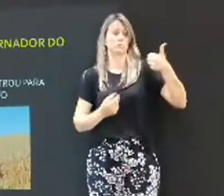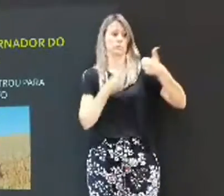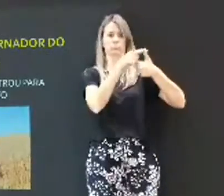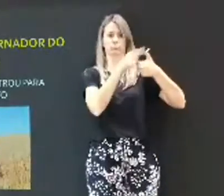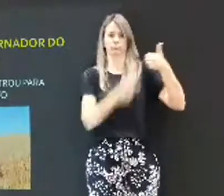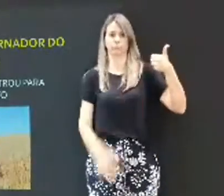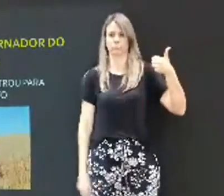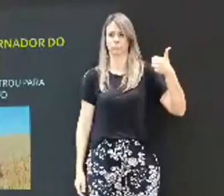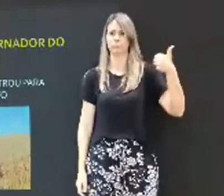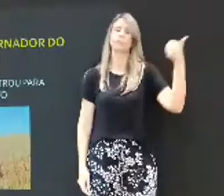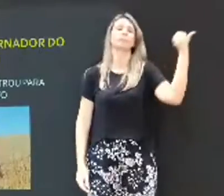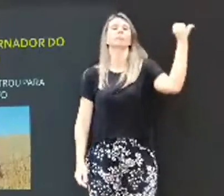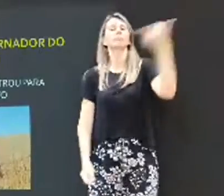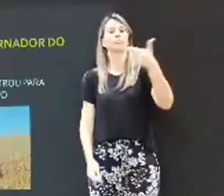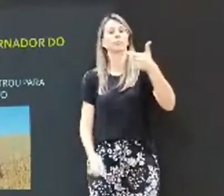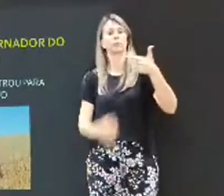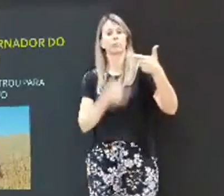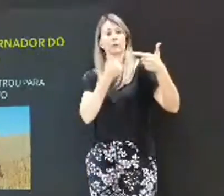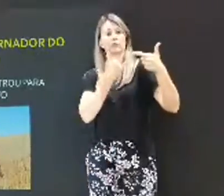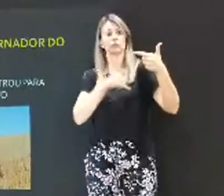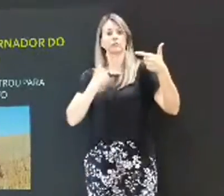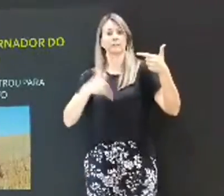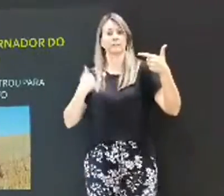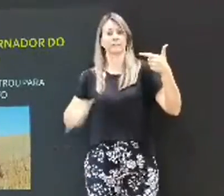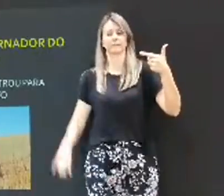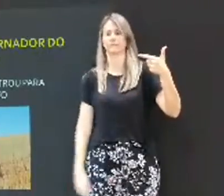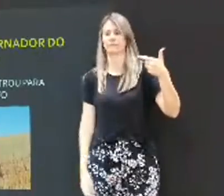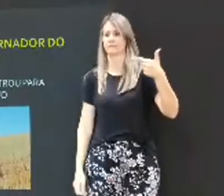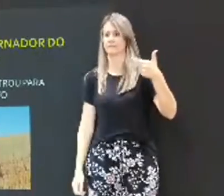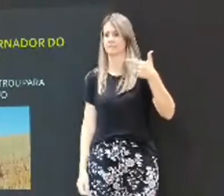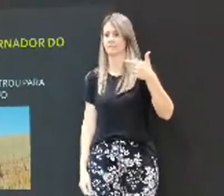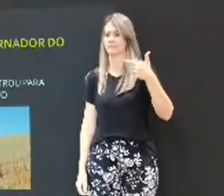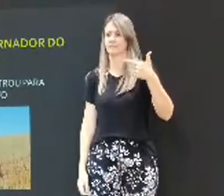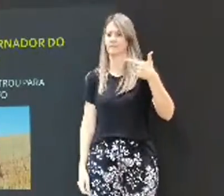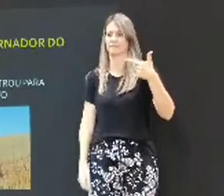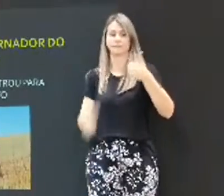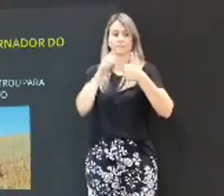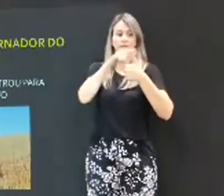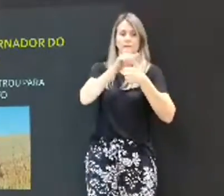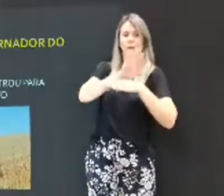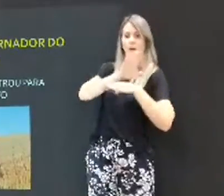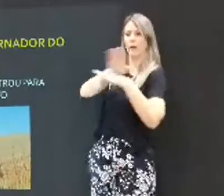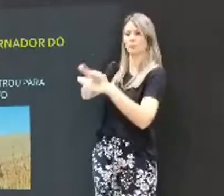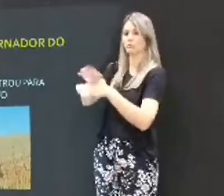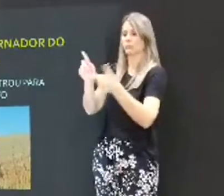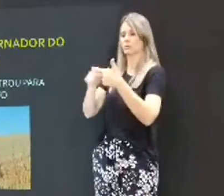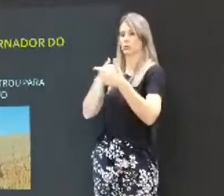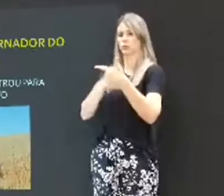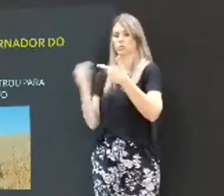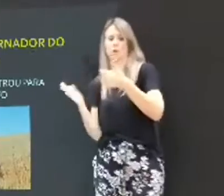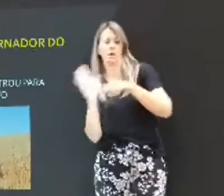José, ele podia governar toda a terra de Egito, porém, ele devia obediência a Faraó. Faraó